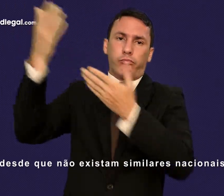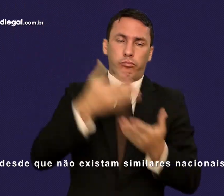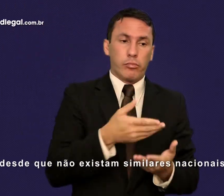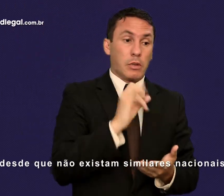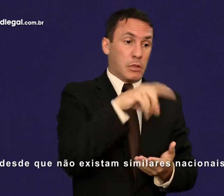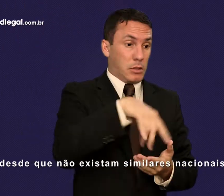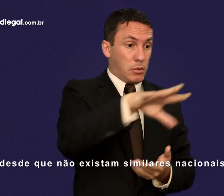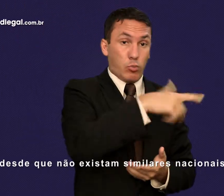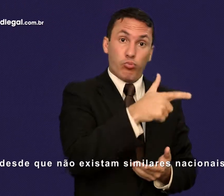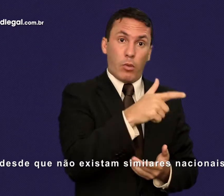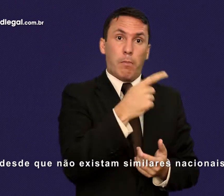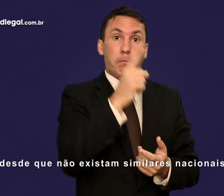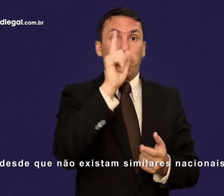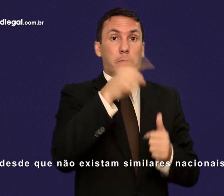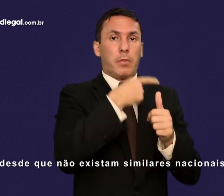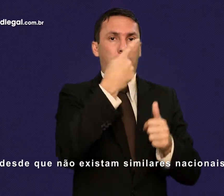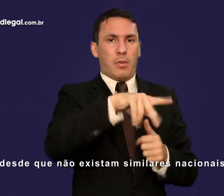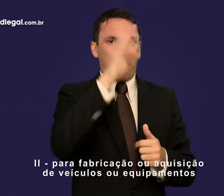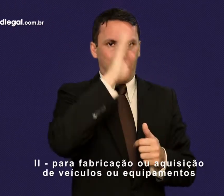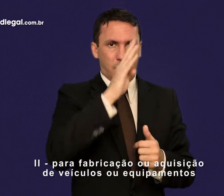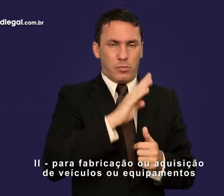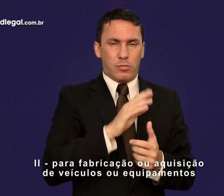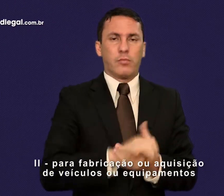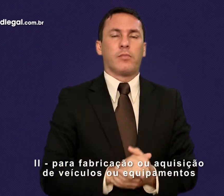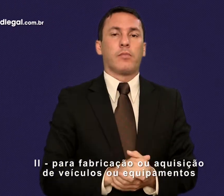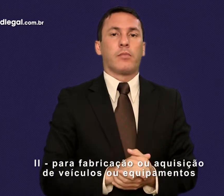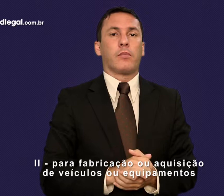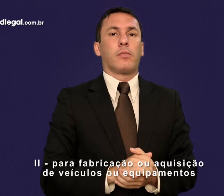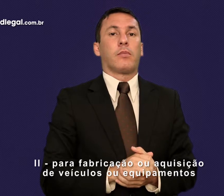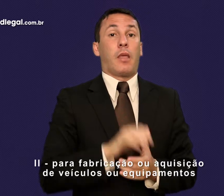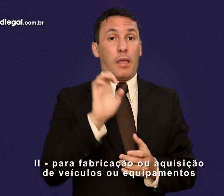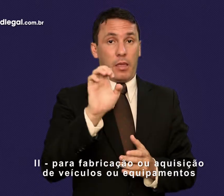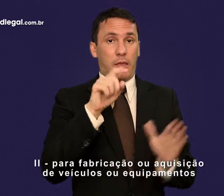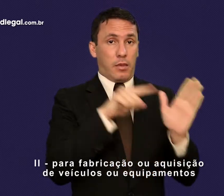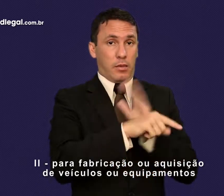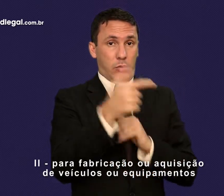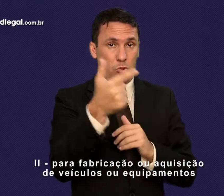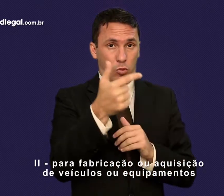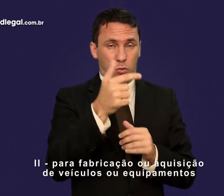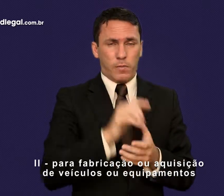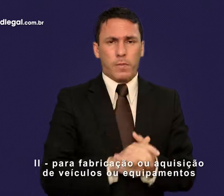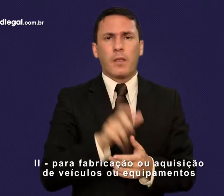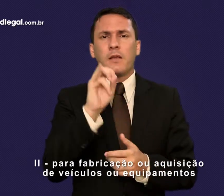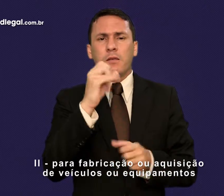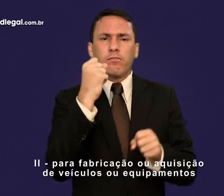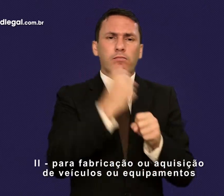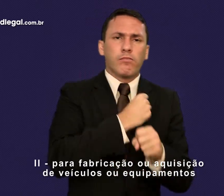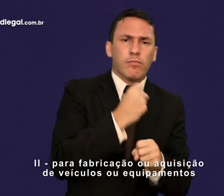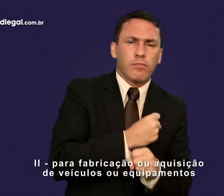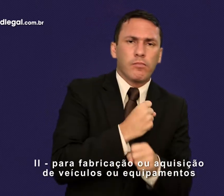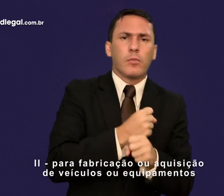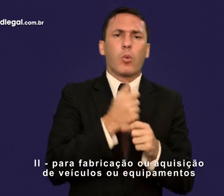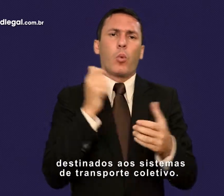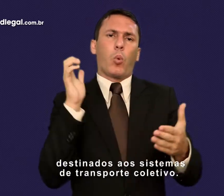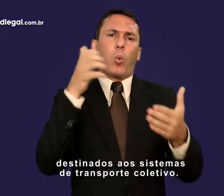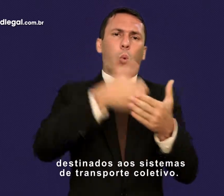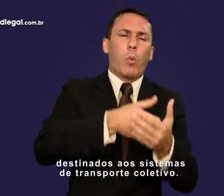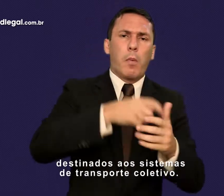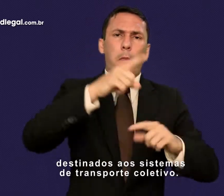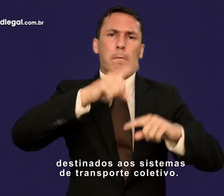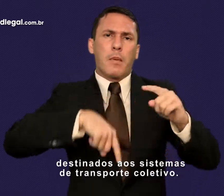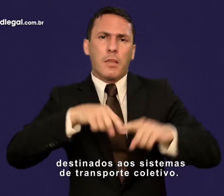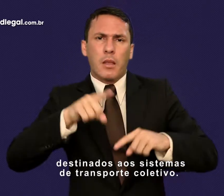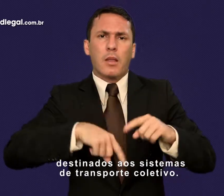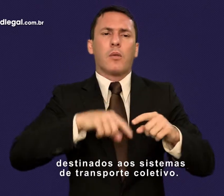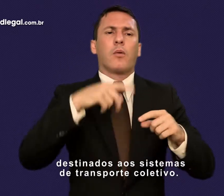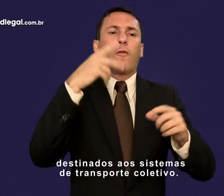desde que não existam similares nacionais. E, inciso 2. Para a fabricação ou aquisição de veículos ou equipamentos destinados